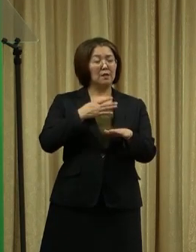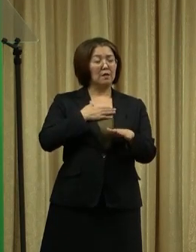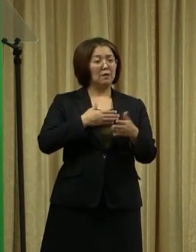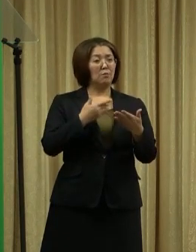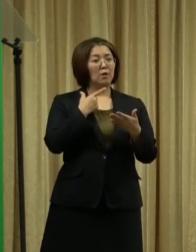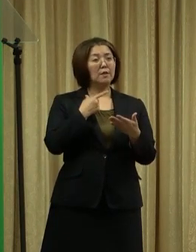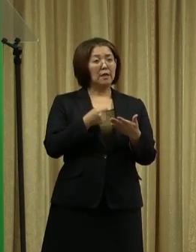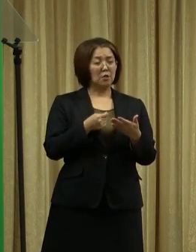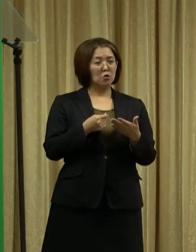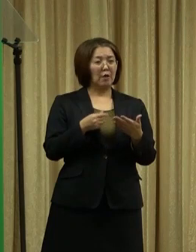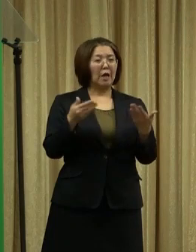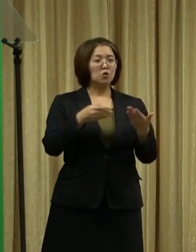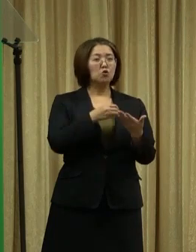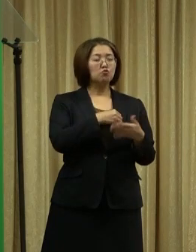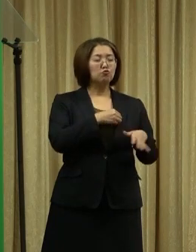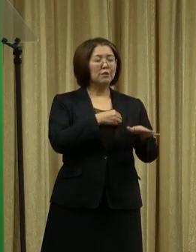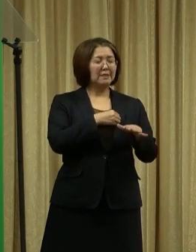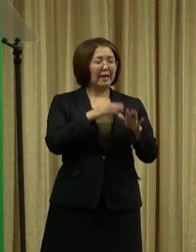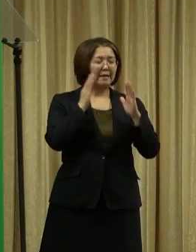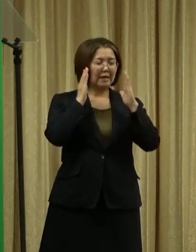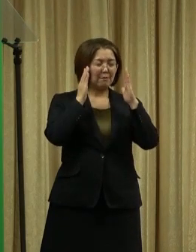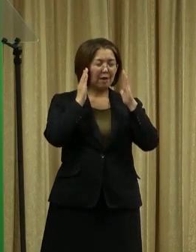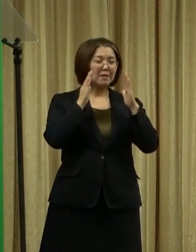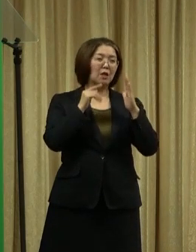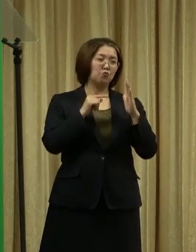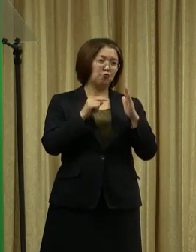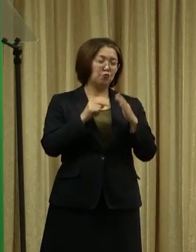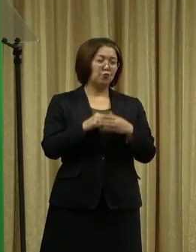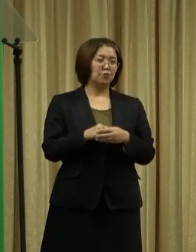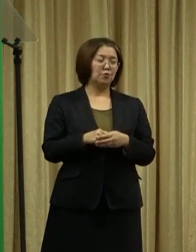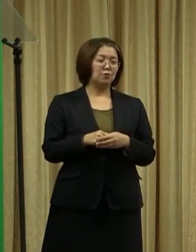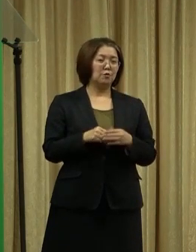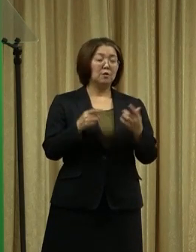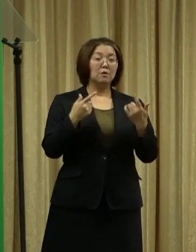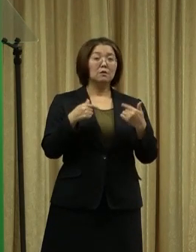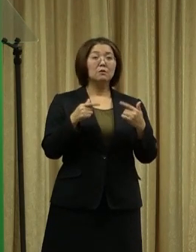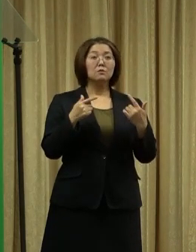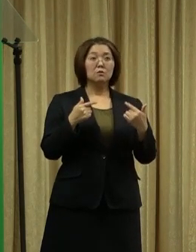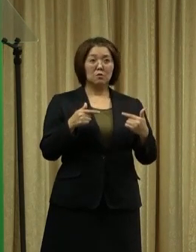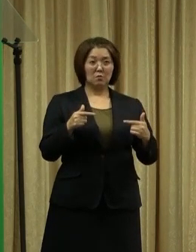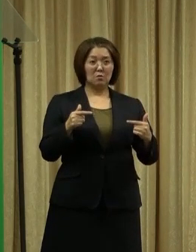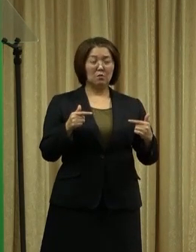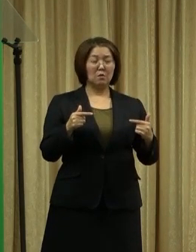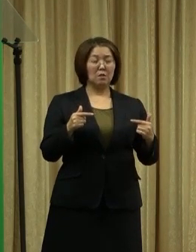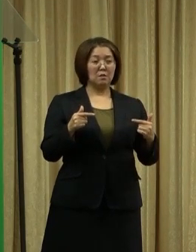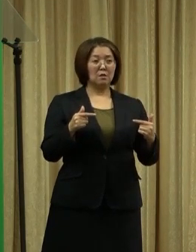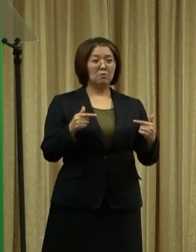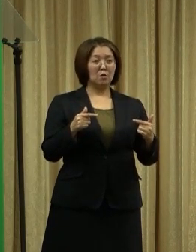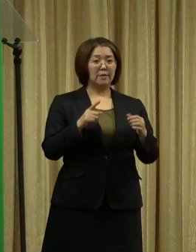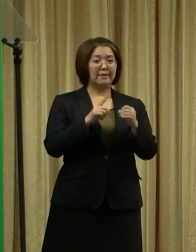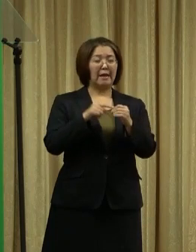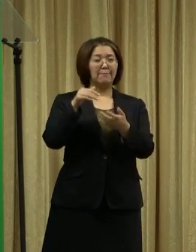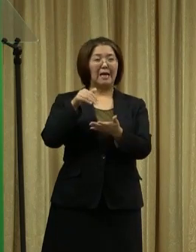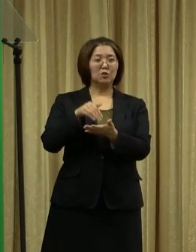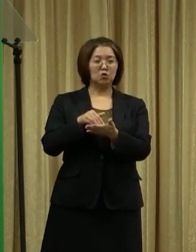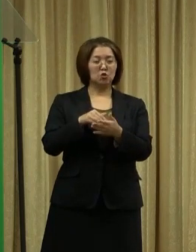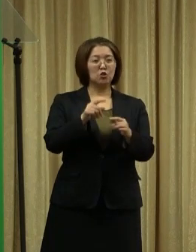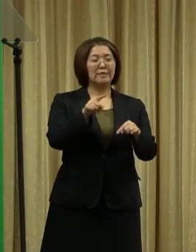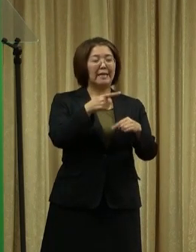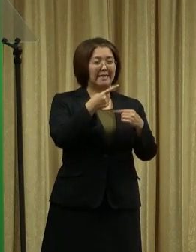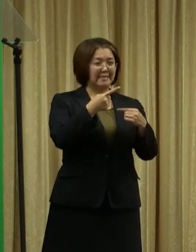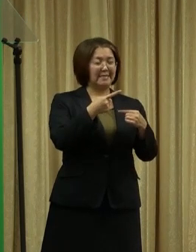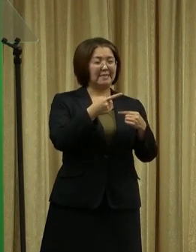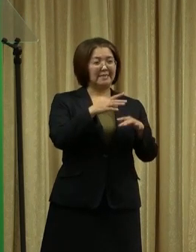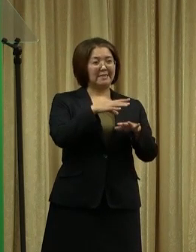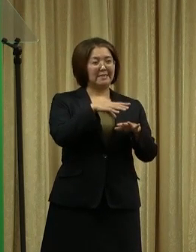は職員の頑張りだというふうに思います。通常でもこの、年末から年初